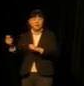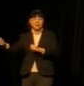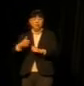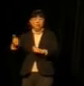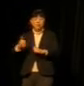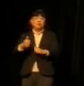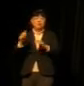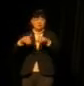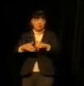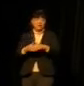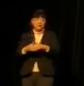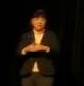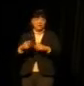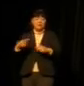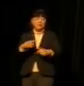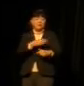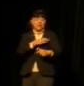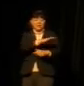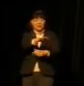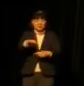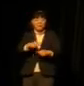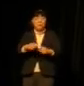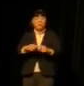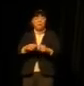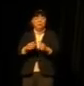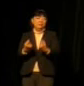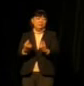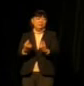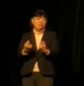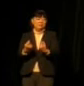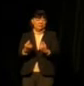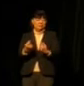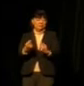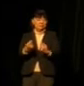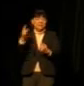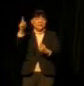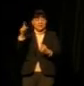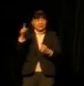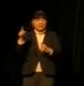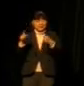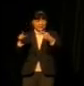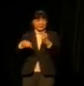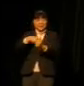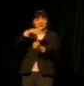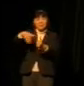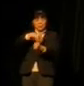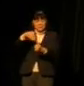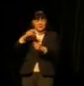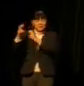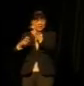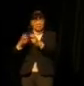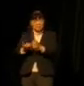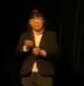、先生方も、ね、人間ですから、一人で悩む、抱え込まない、とは自分の